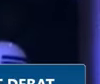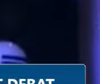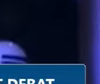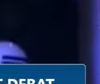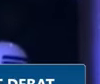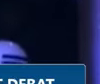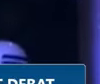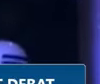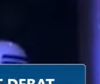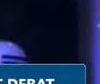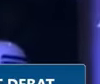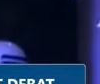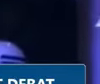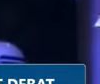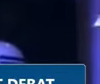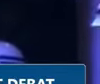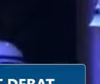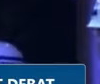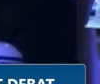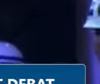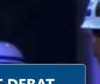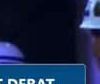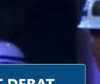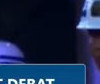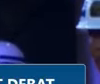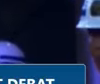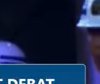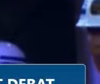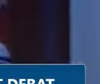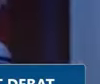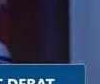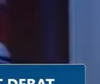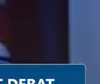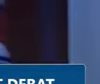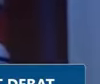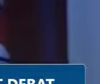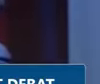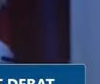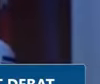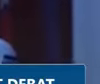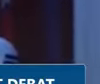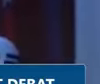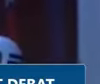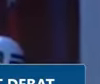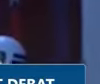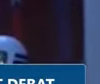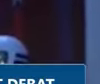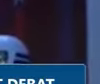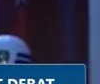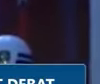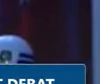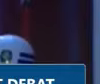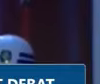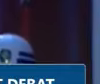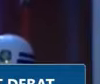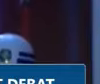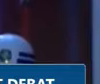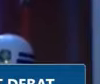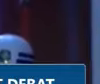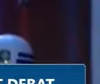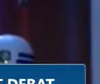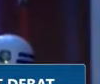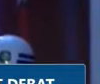Prabowo sebagai Menteri Pertahanan. Anies bahkan memberi Prabowo nilai 11 dari 100 karena dianggap belum